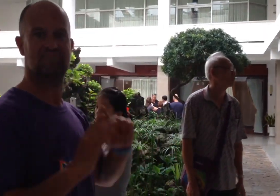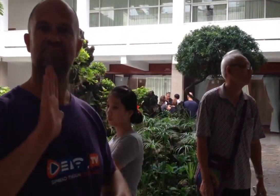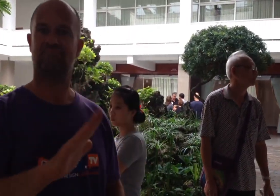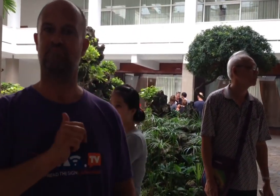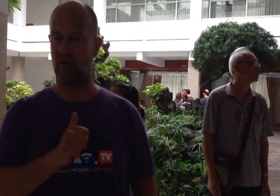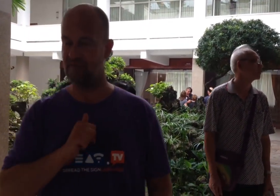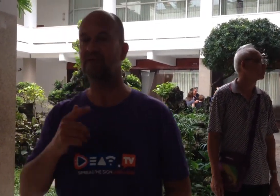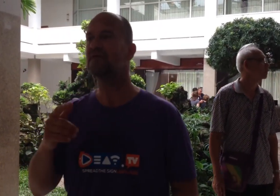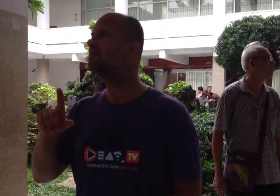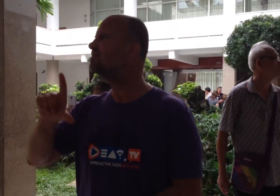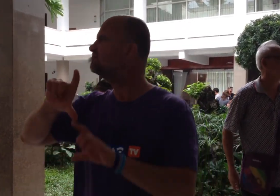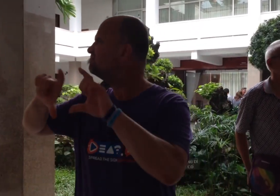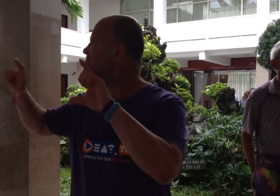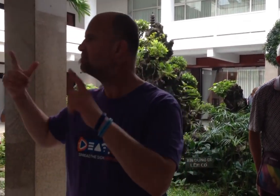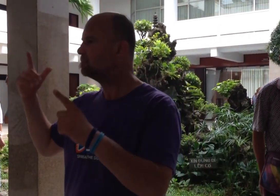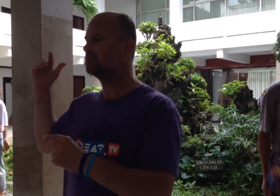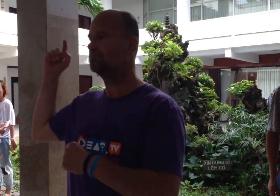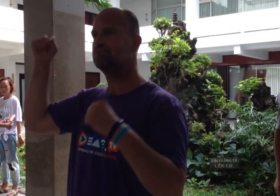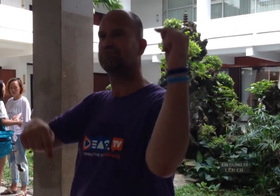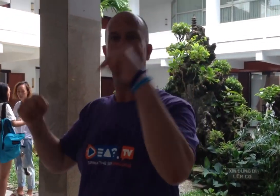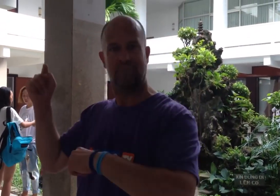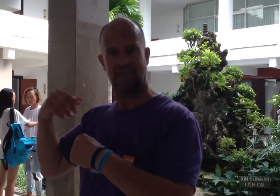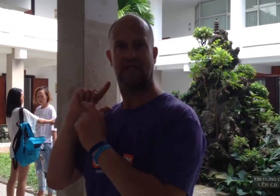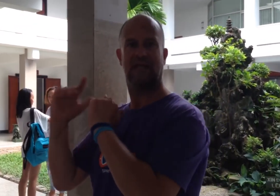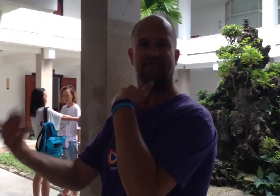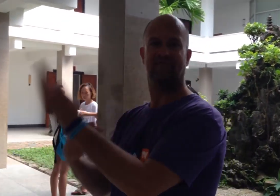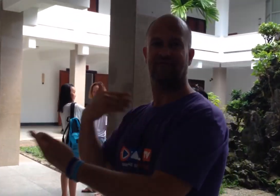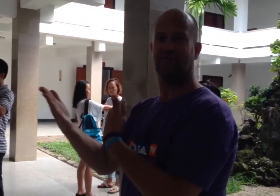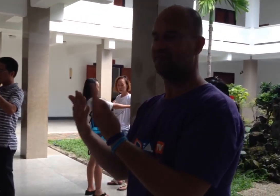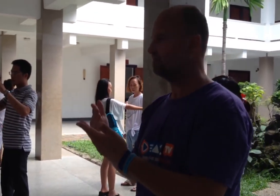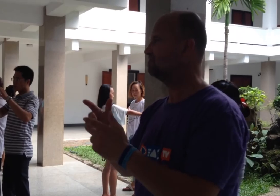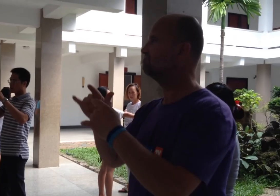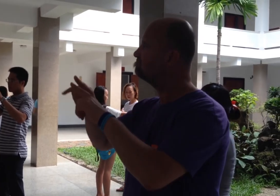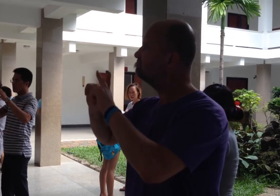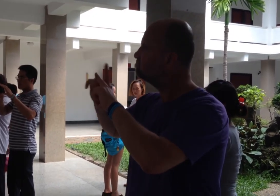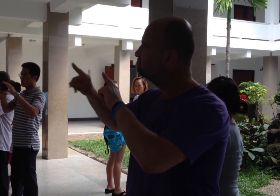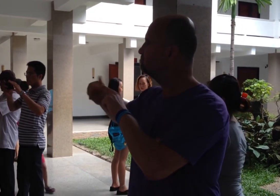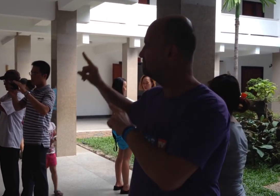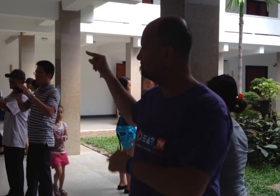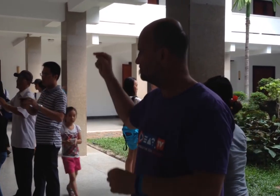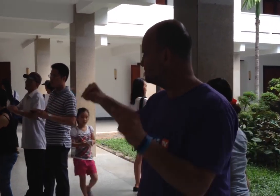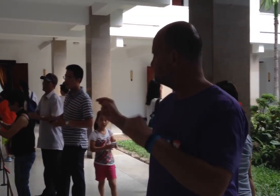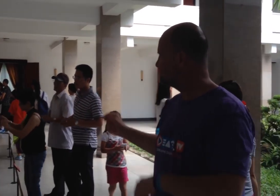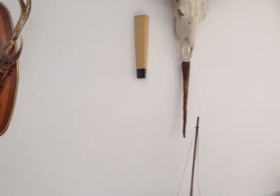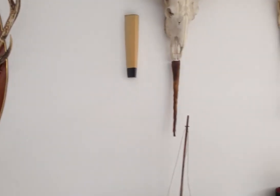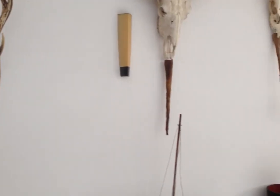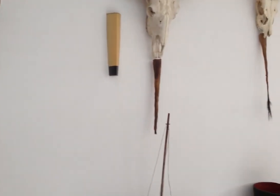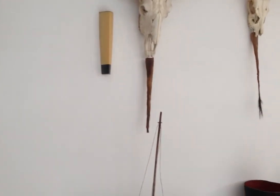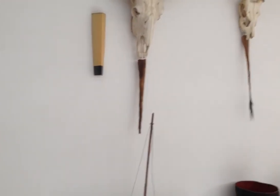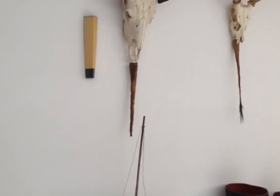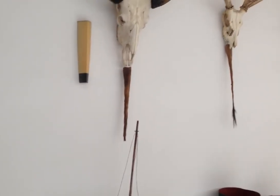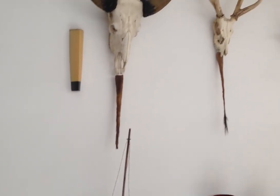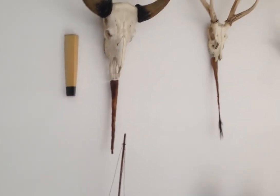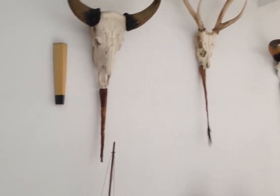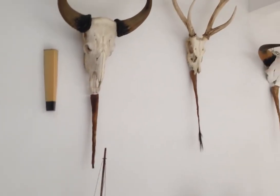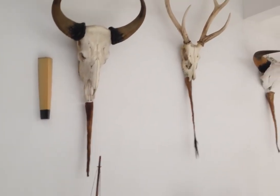Rechts sind die eben erwähnten Privatgemächer und hier links seht ihr eine Trophäen- und Geschenksammlung der damaligen Regierung.